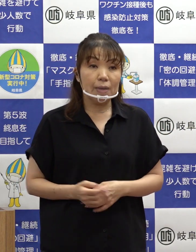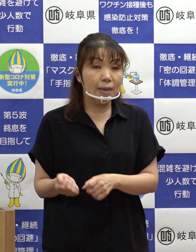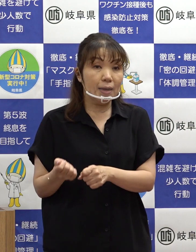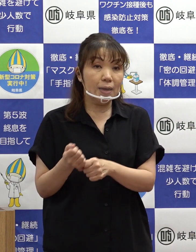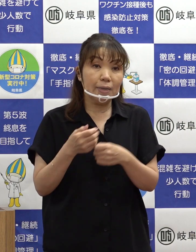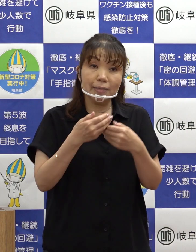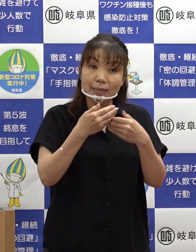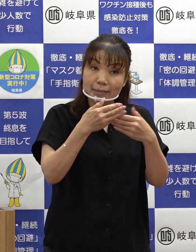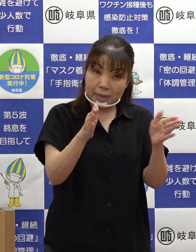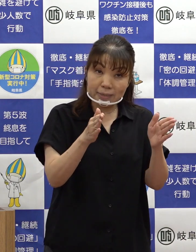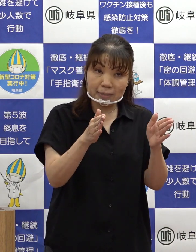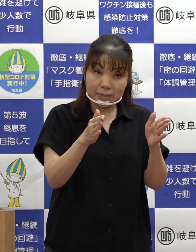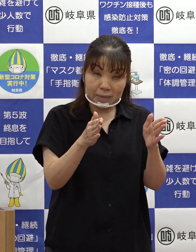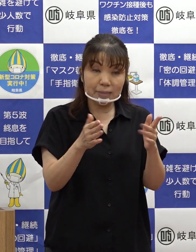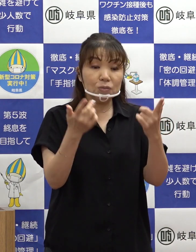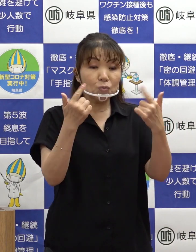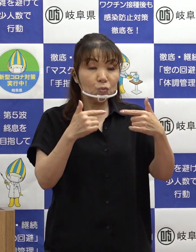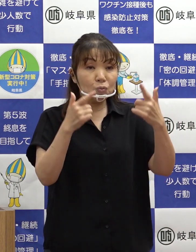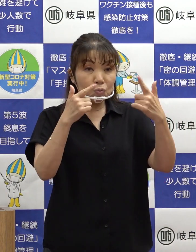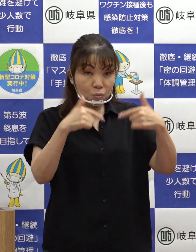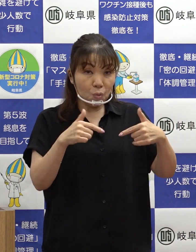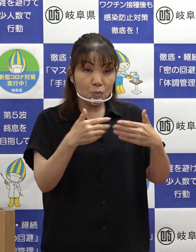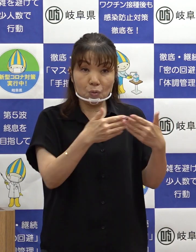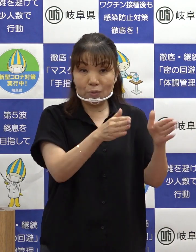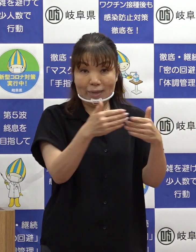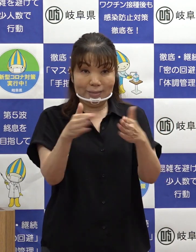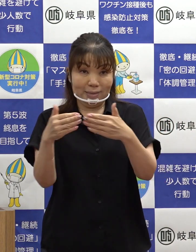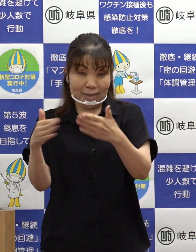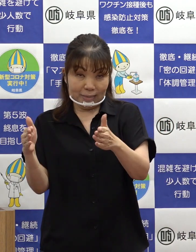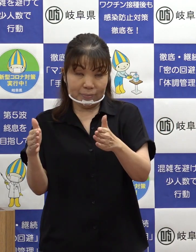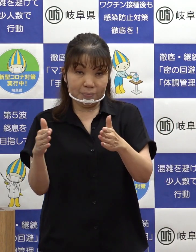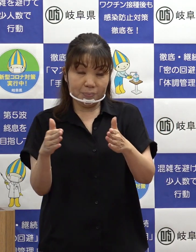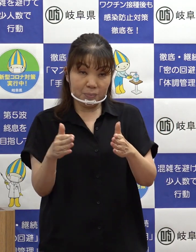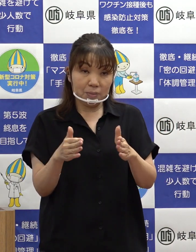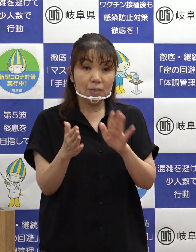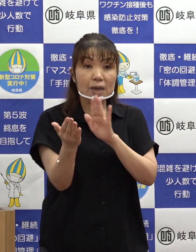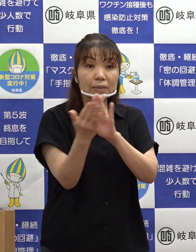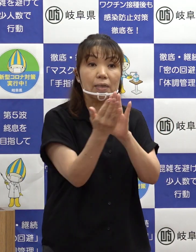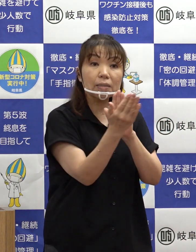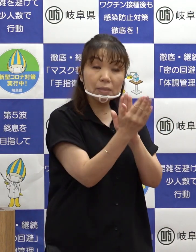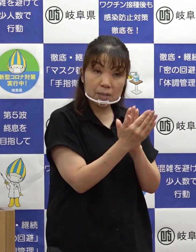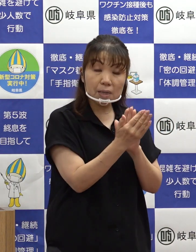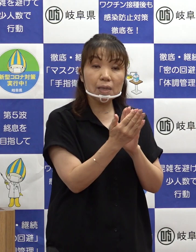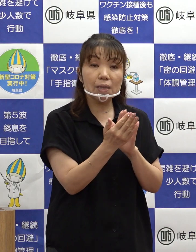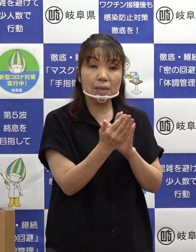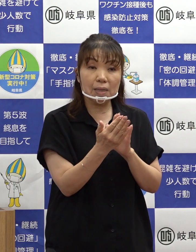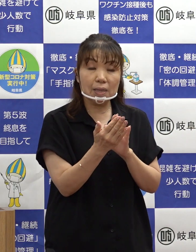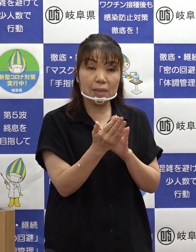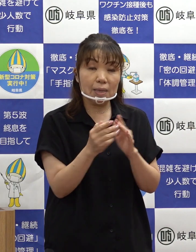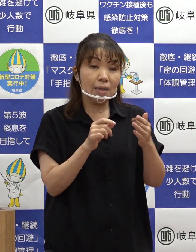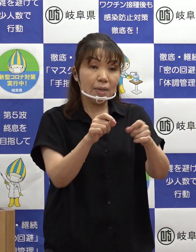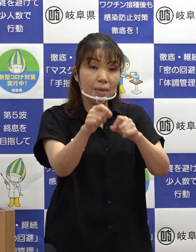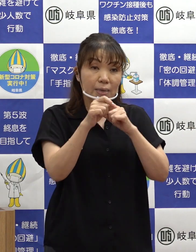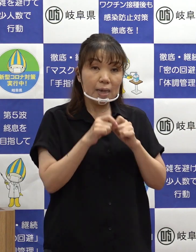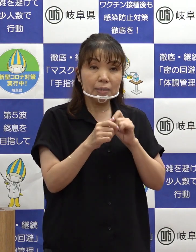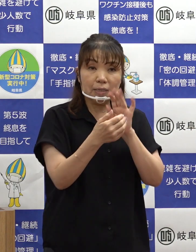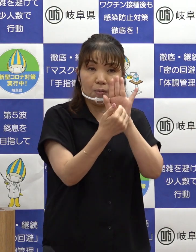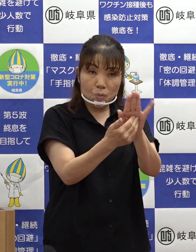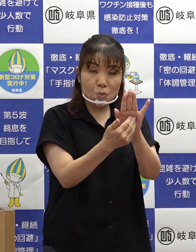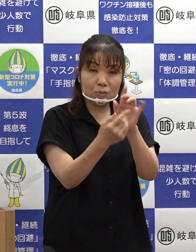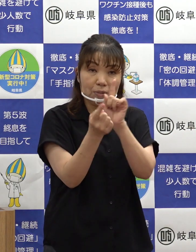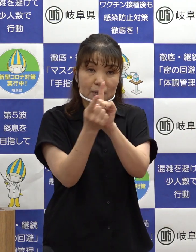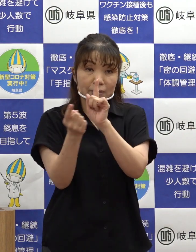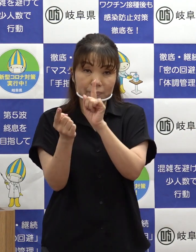を、通常の再開をしてまいりますので、ただ再開にあたって、取るべき感染防止対策をル